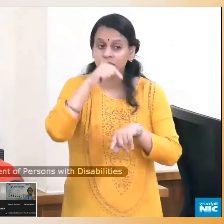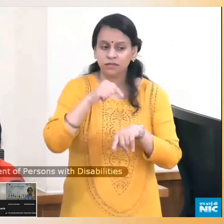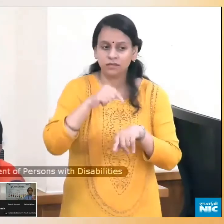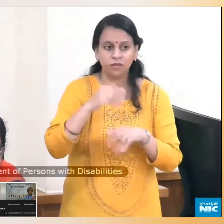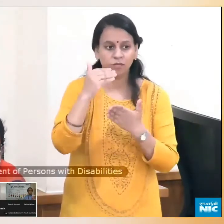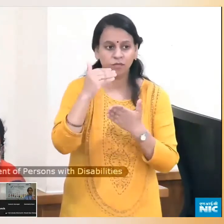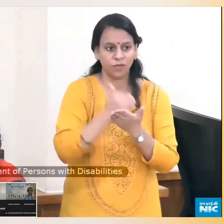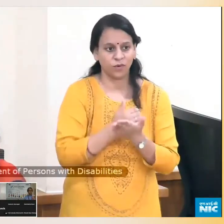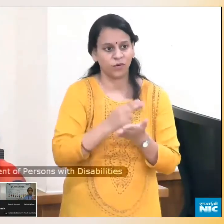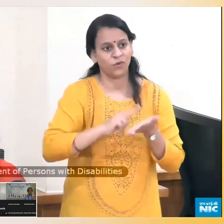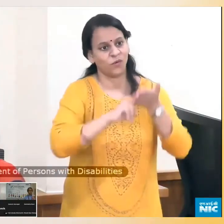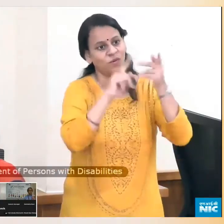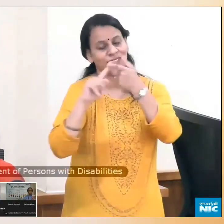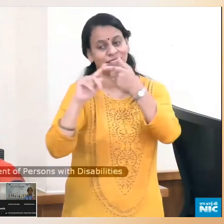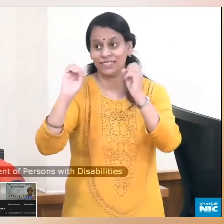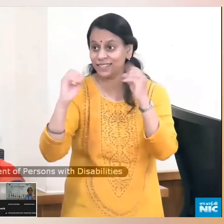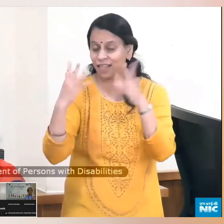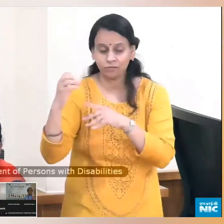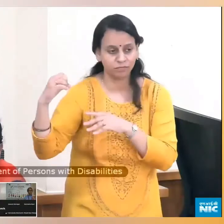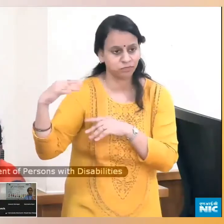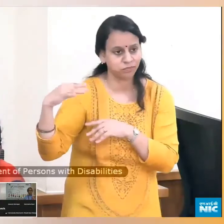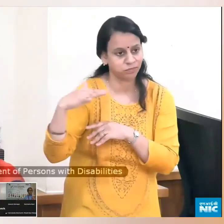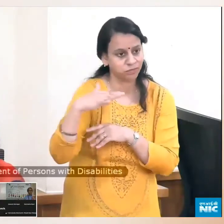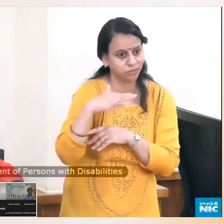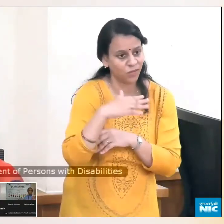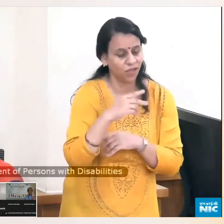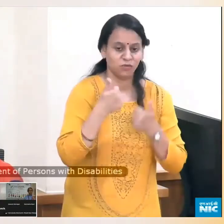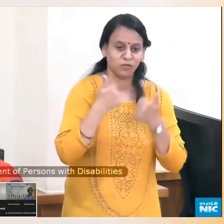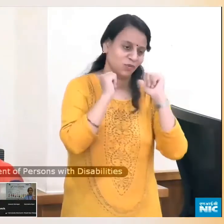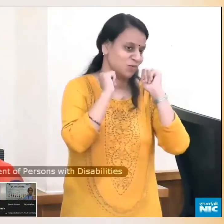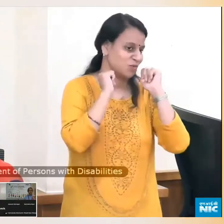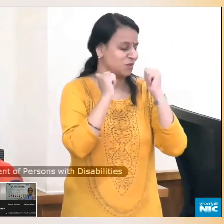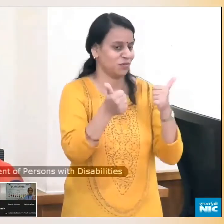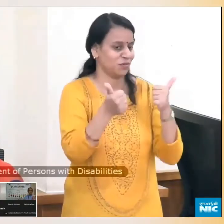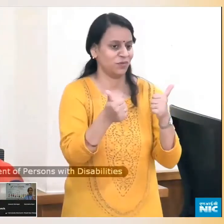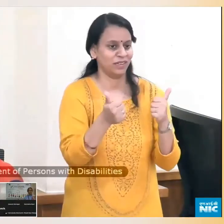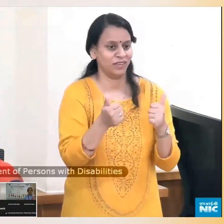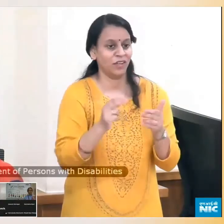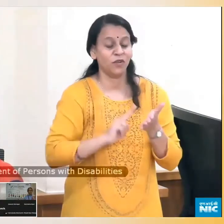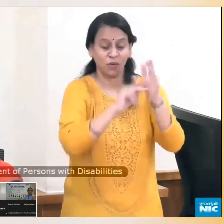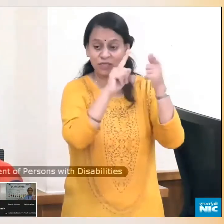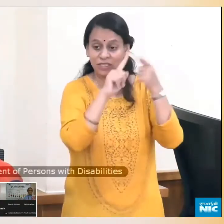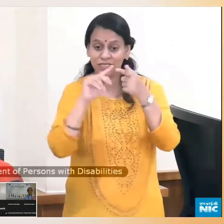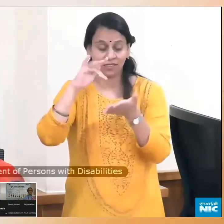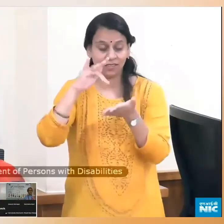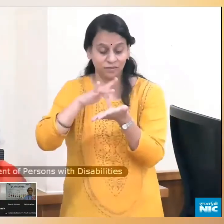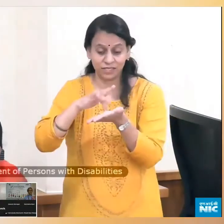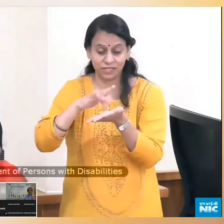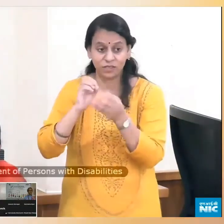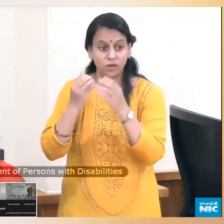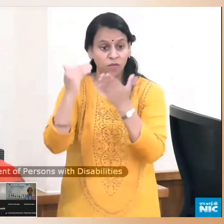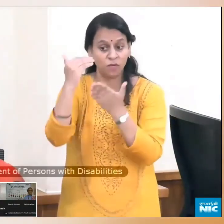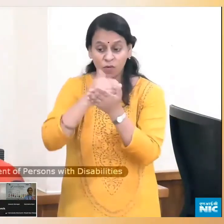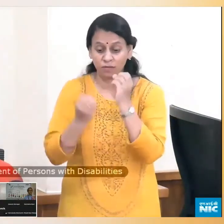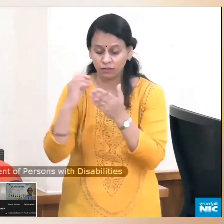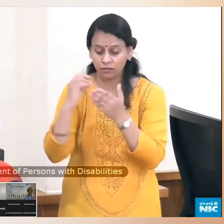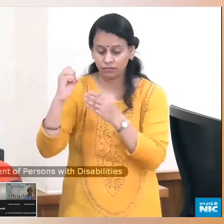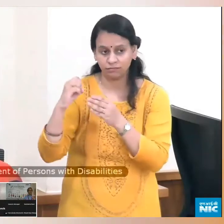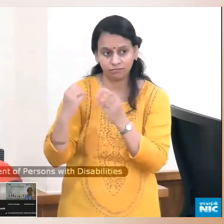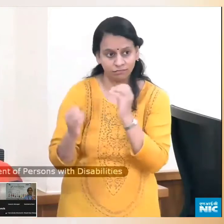प्रोग्राम जो हम लोग कर रहे हैं वो मेरा नॉर्थ ईस्ट से शुरू किया है, जो अच्छा रहेगा। नॉर्थ ईस्ट से हम लोगों ने शुरू किया अवसर,